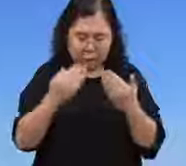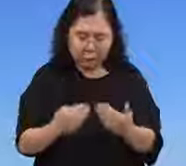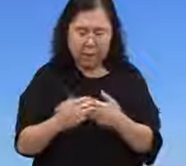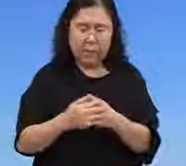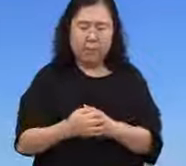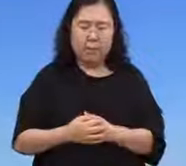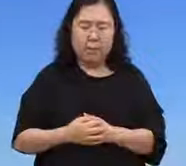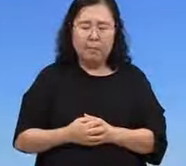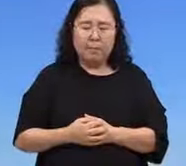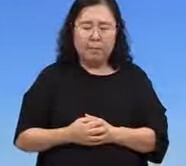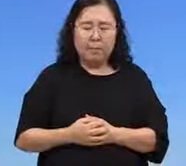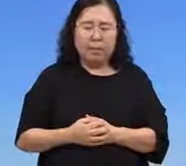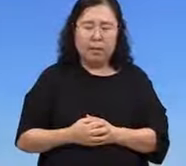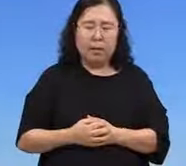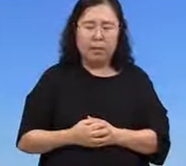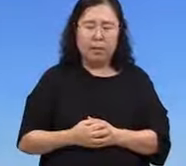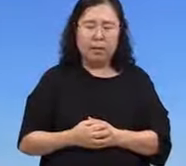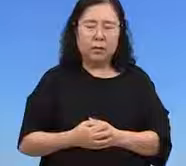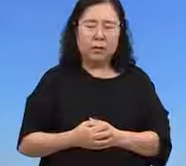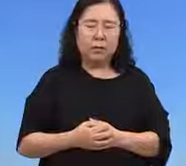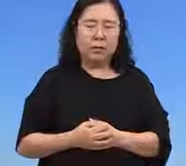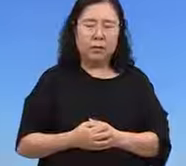우리에게 주신